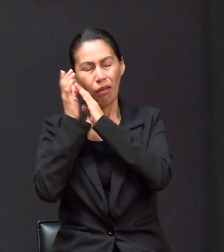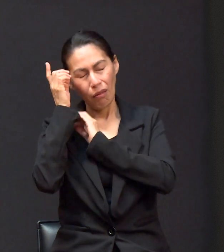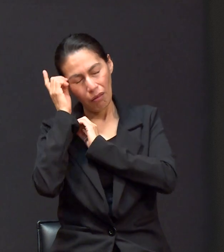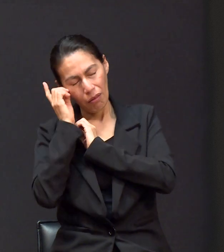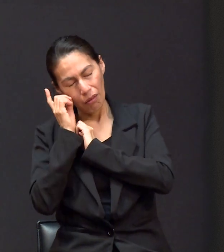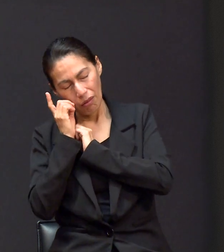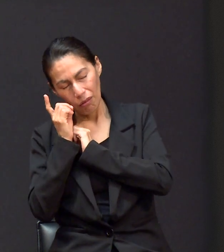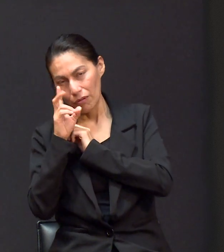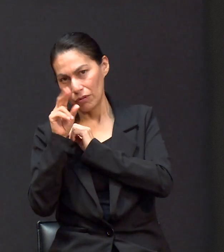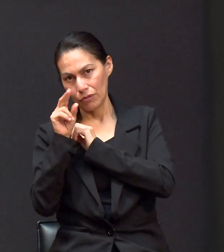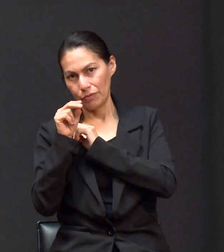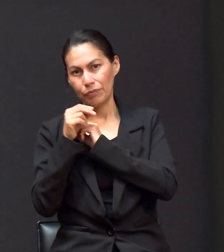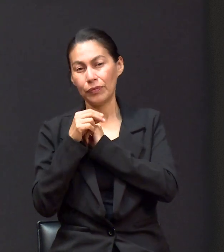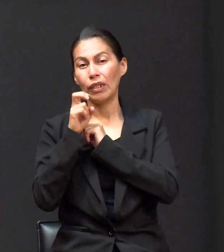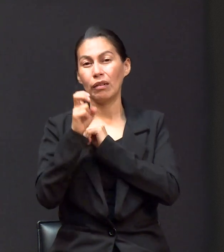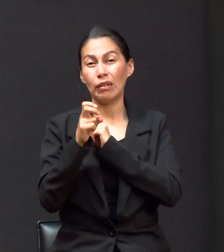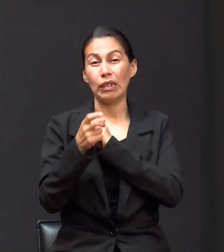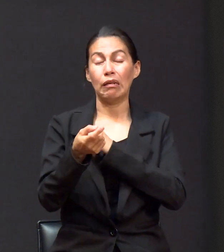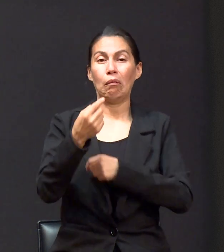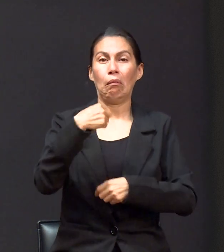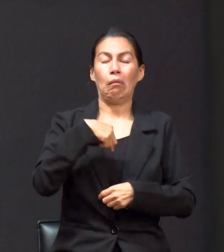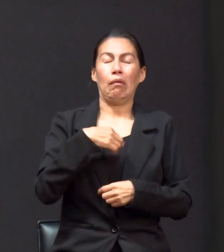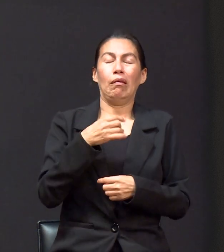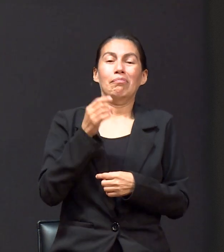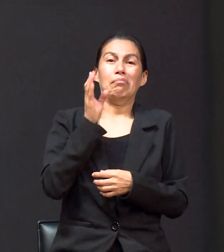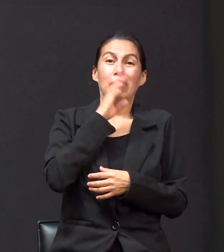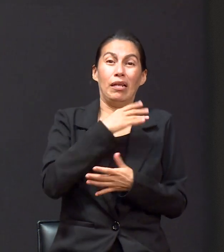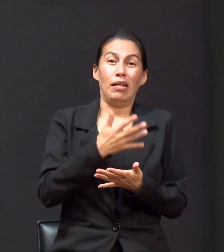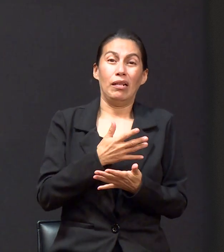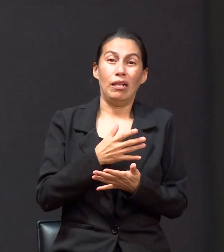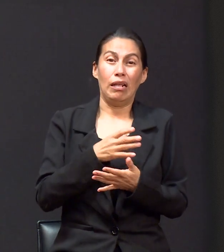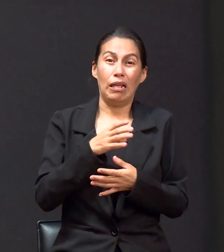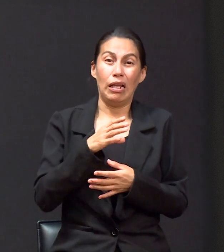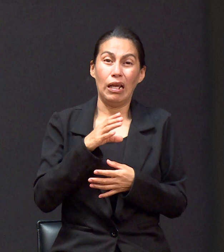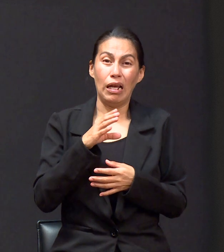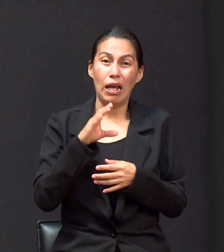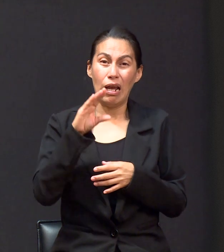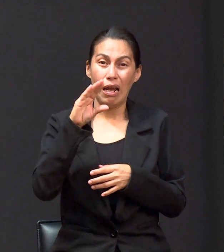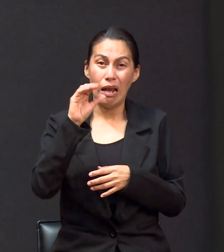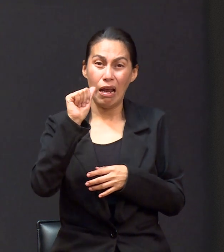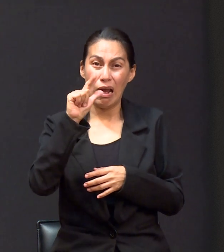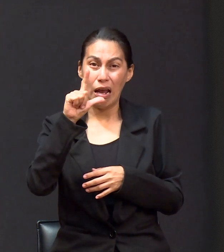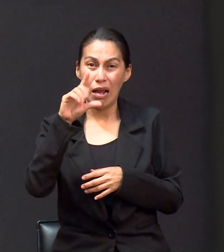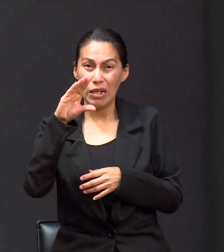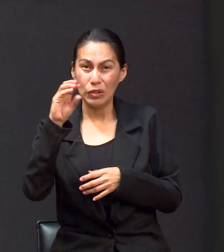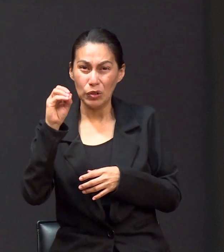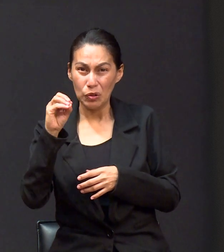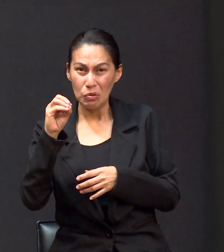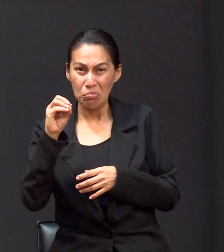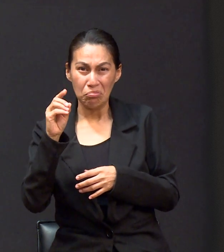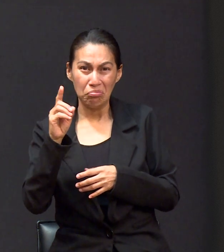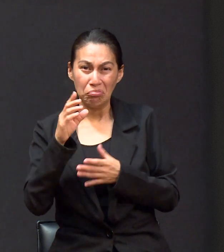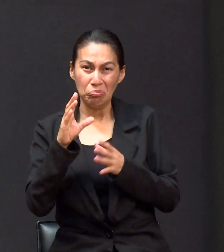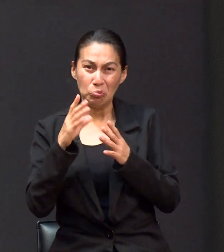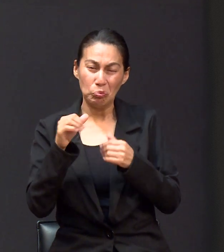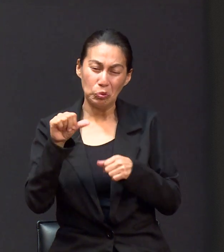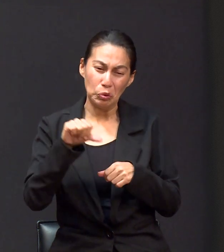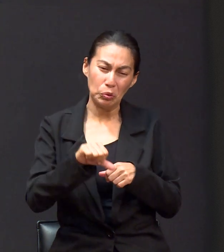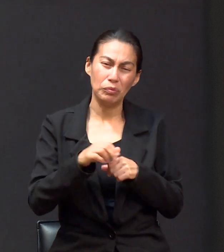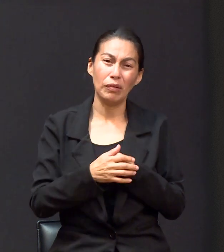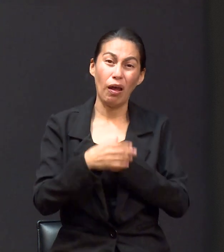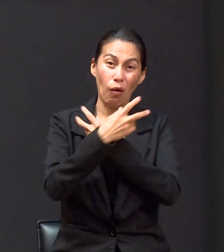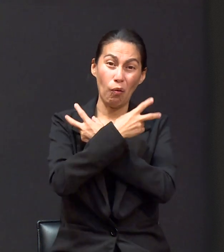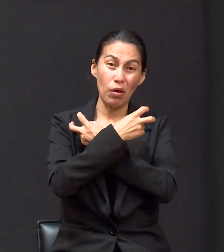no tener sueño. Y eso fue lo que más me tumbó, porque me descalcifiqué sin darme